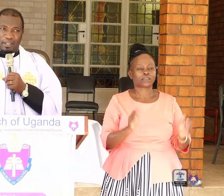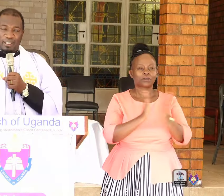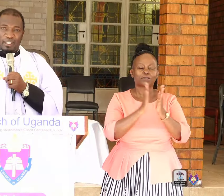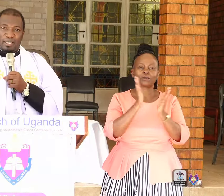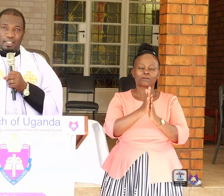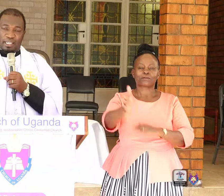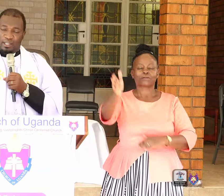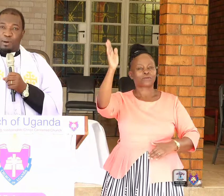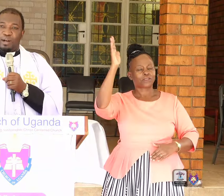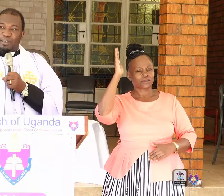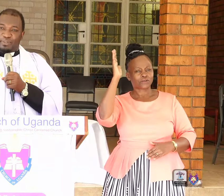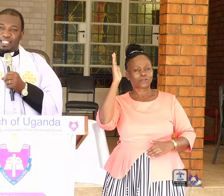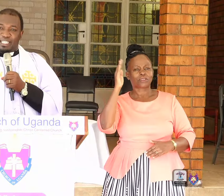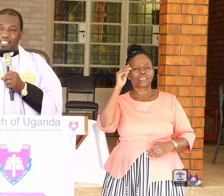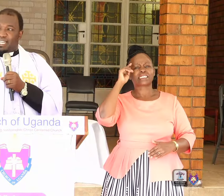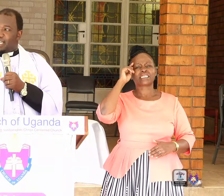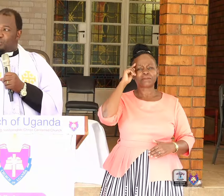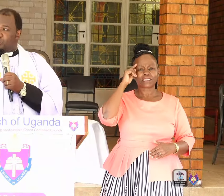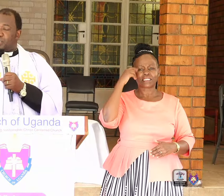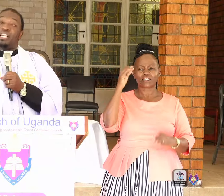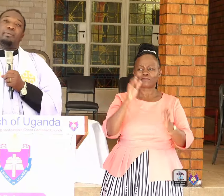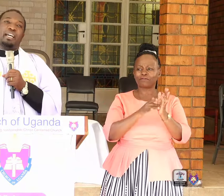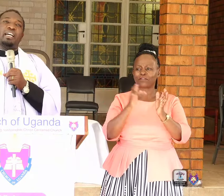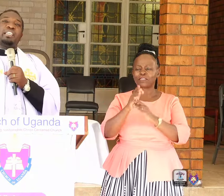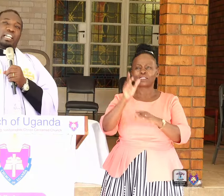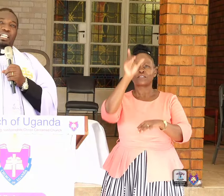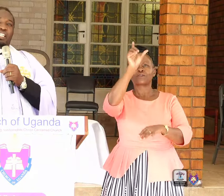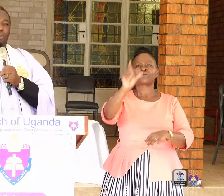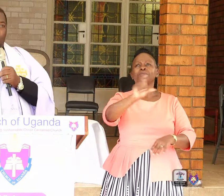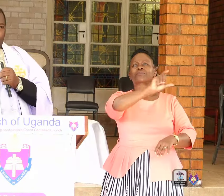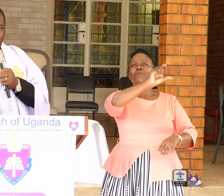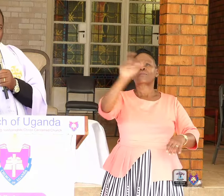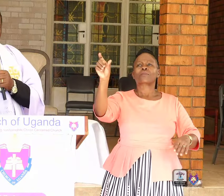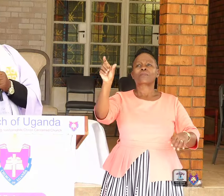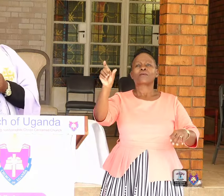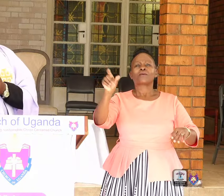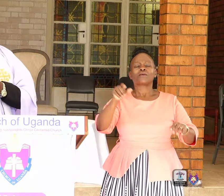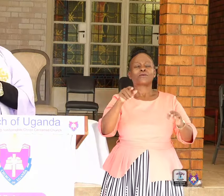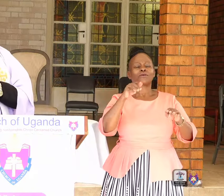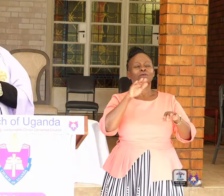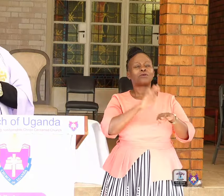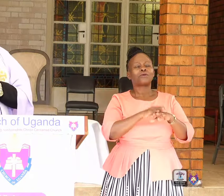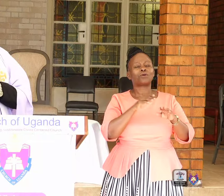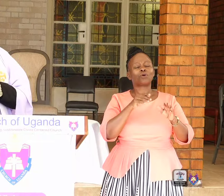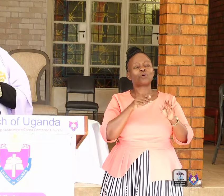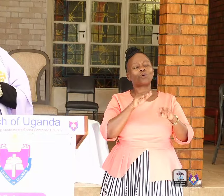yeebazibwe. Ii kuba mwaka fana nyisinga Yesu kumusalaba yagenderako ya ku mutimbagano.